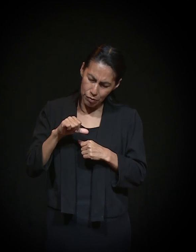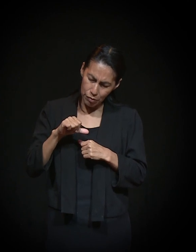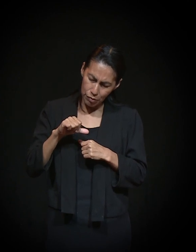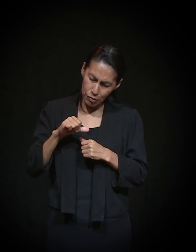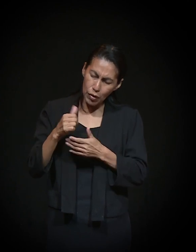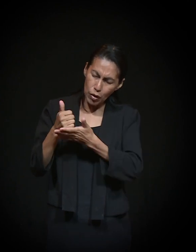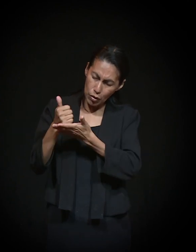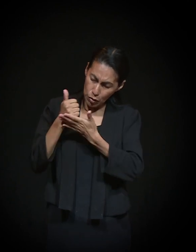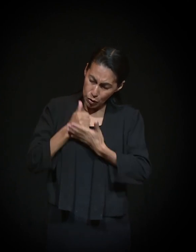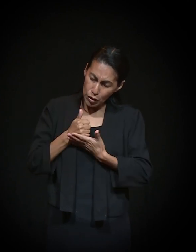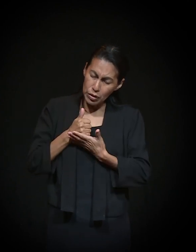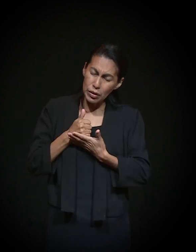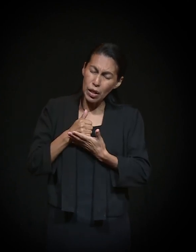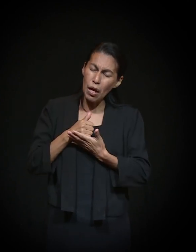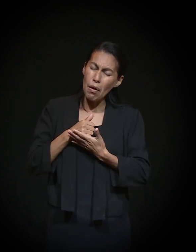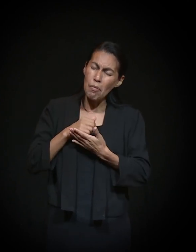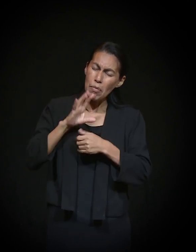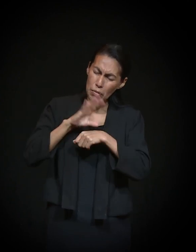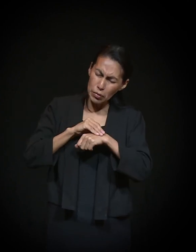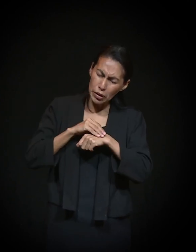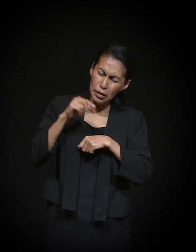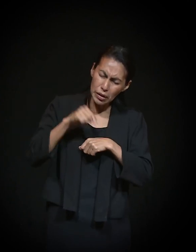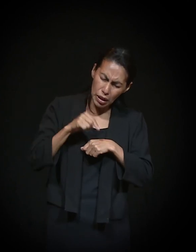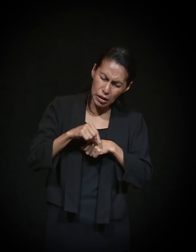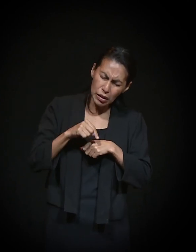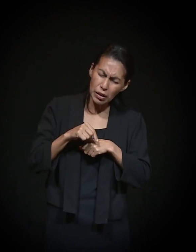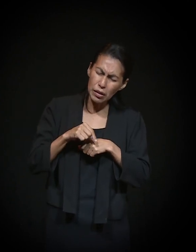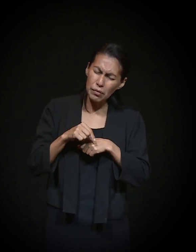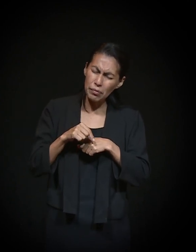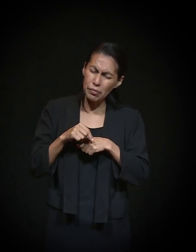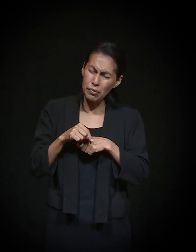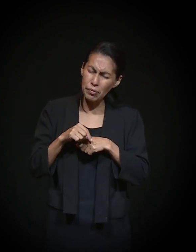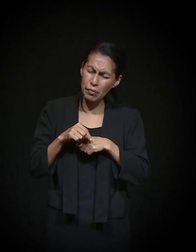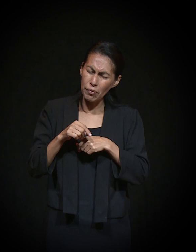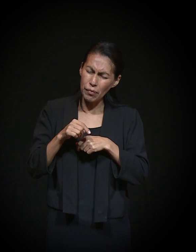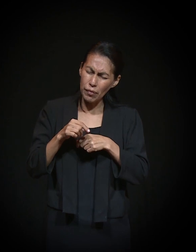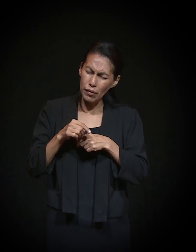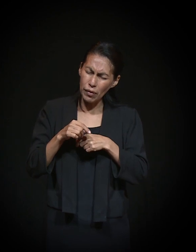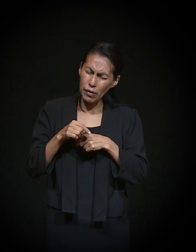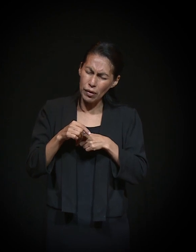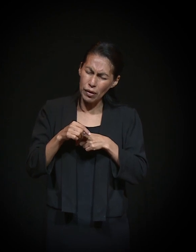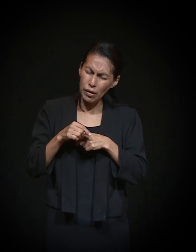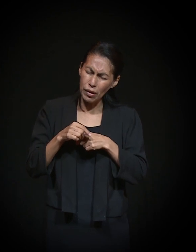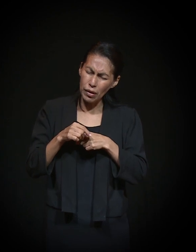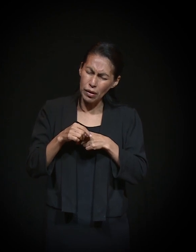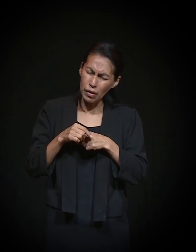permitiste estar aquí y porque